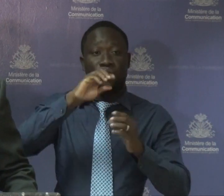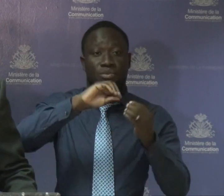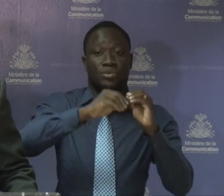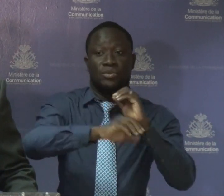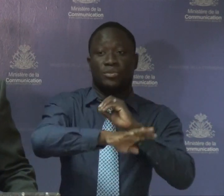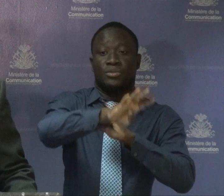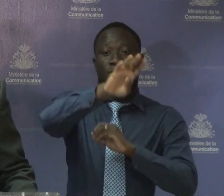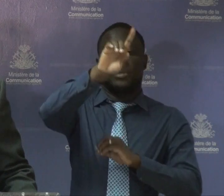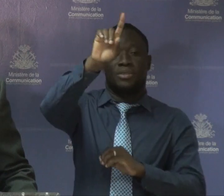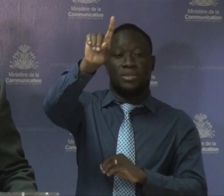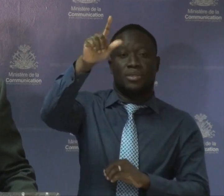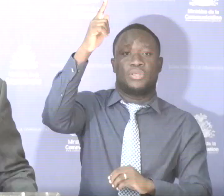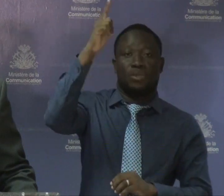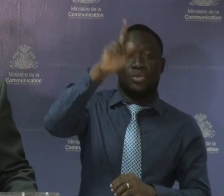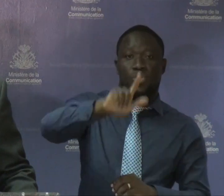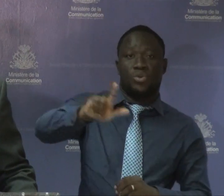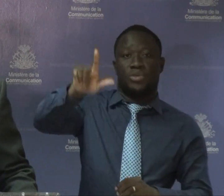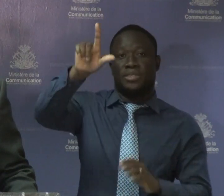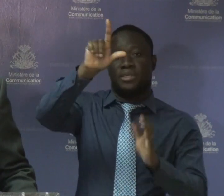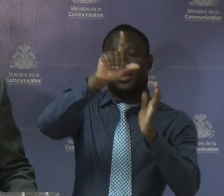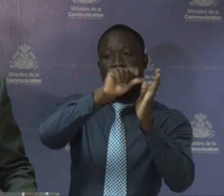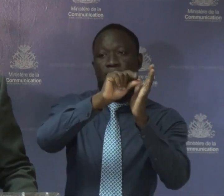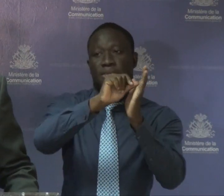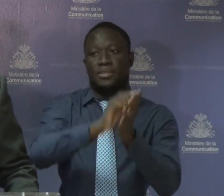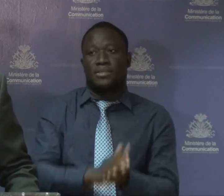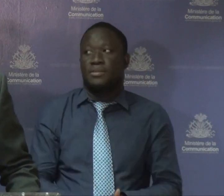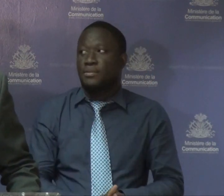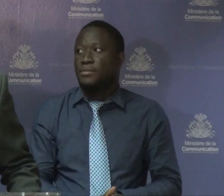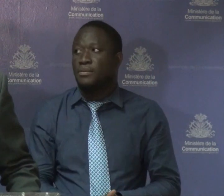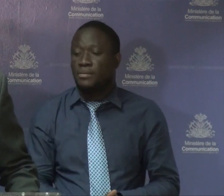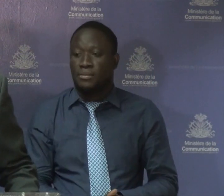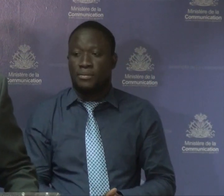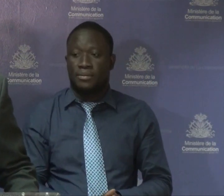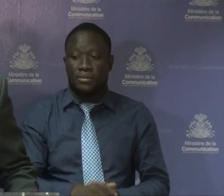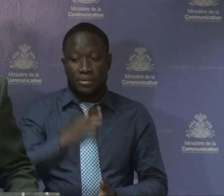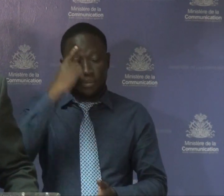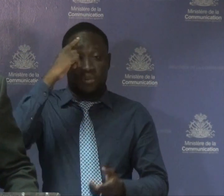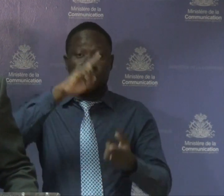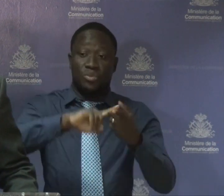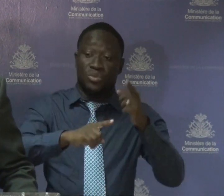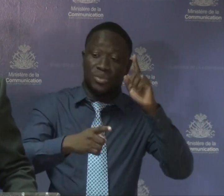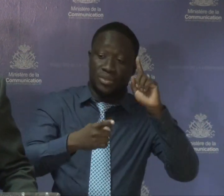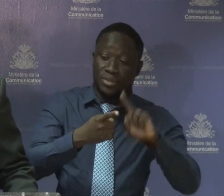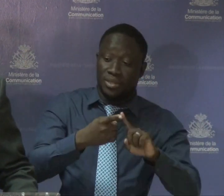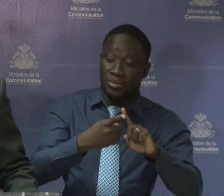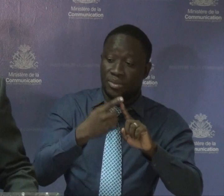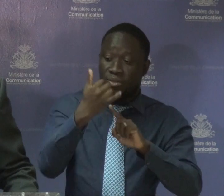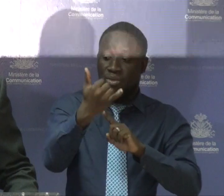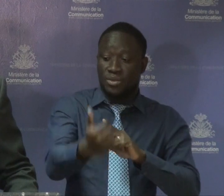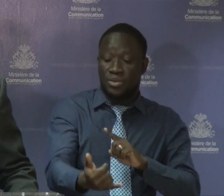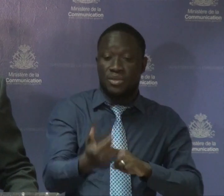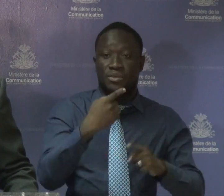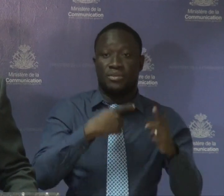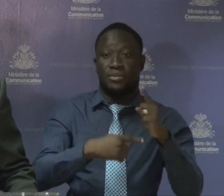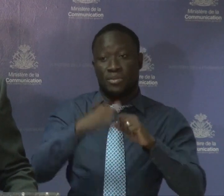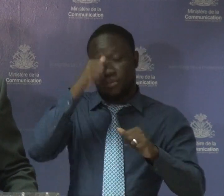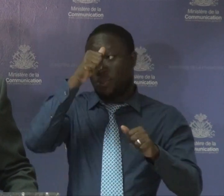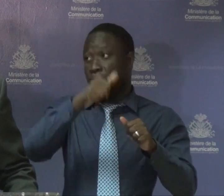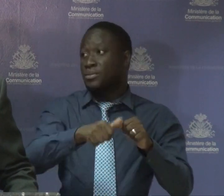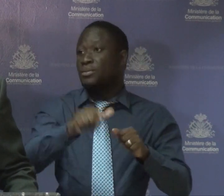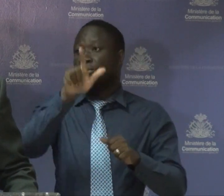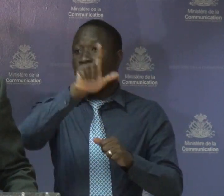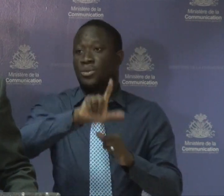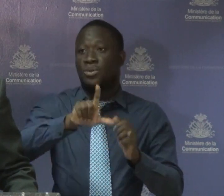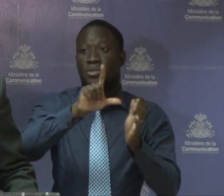41e édition lundi de la presse. Pour les amis qui font brancher sur les réseaux sociaux, nous rappelons que les lundis